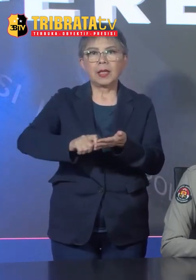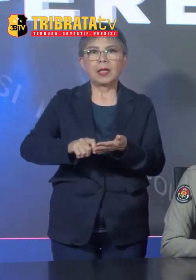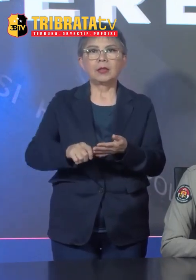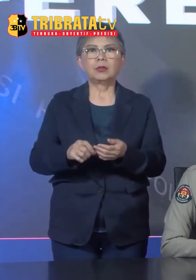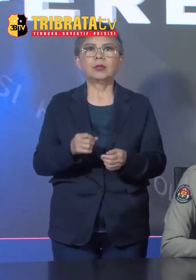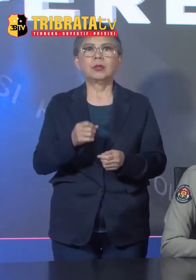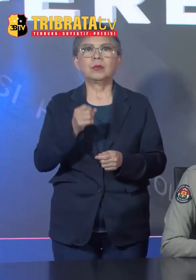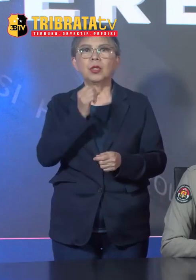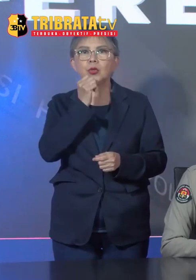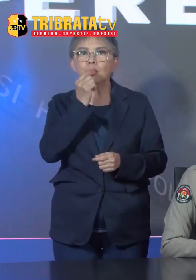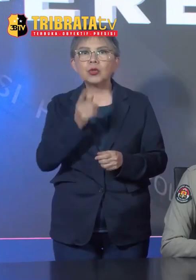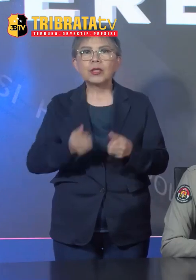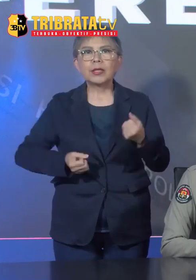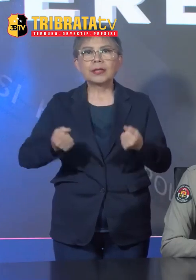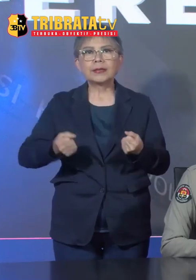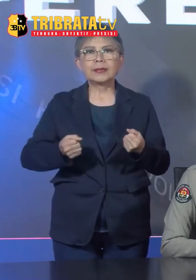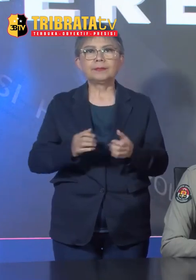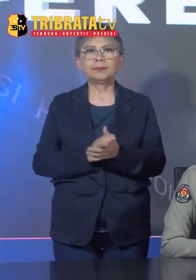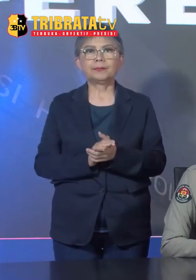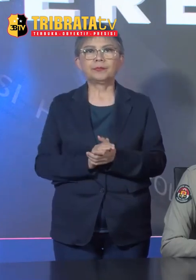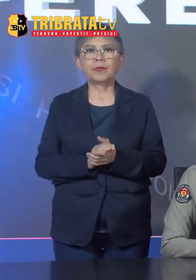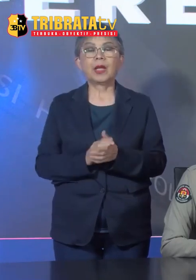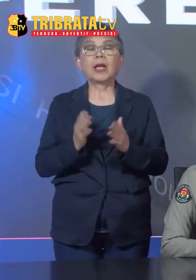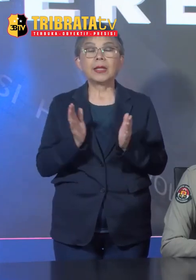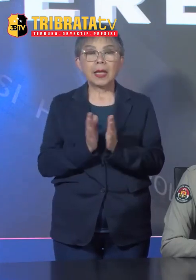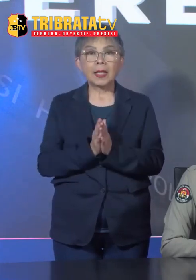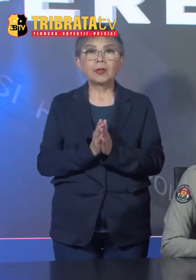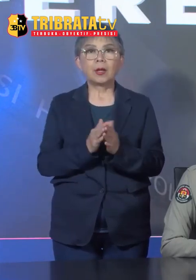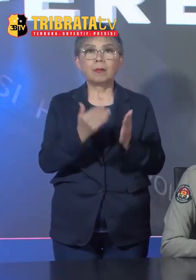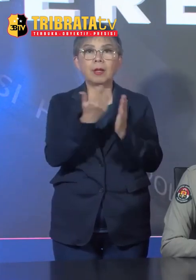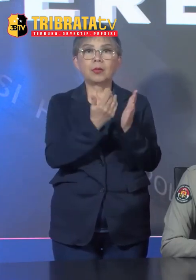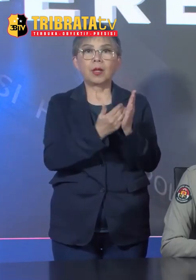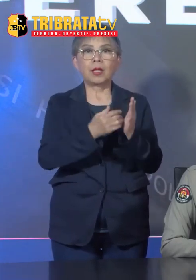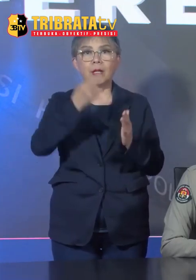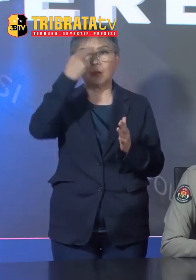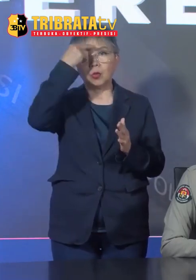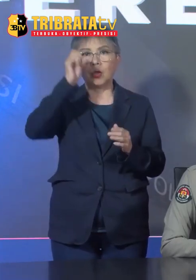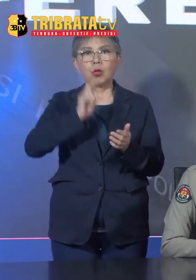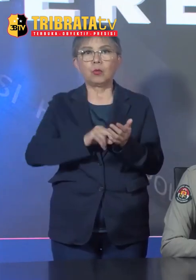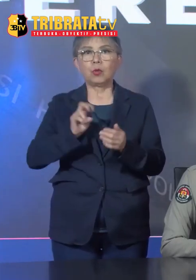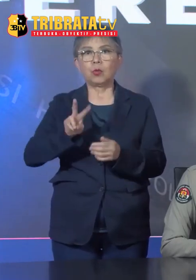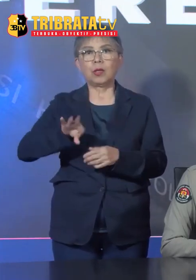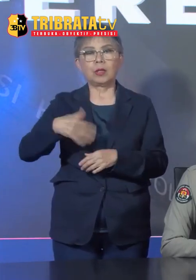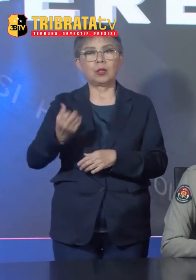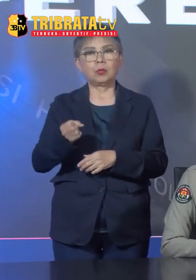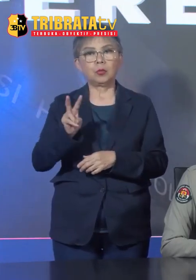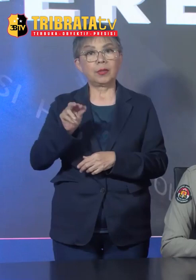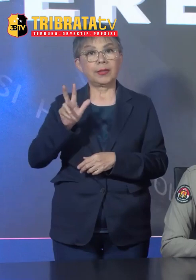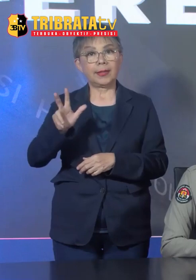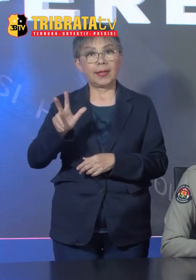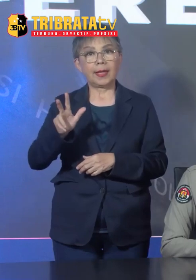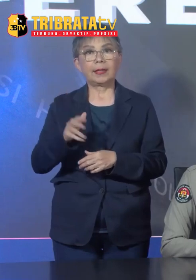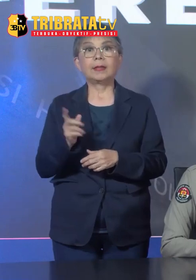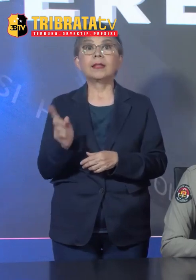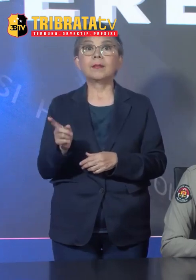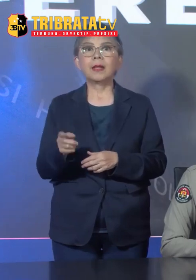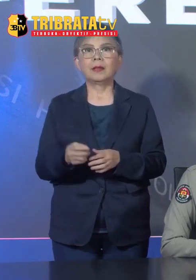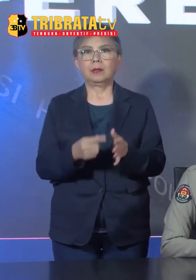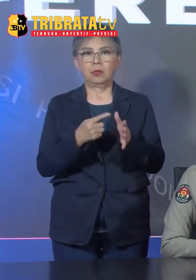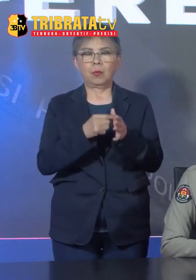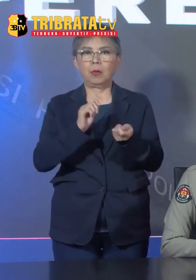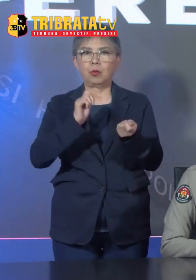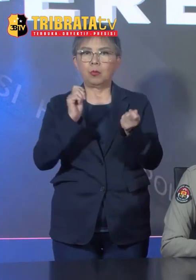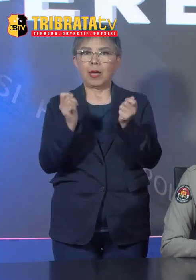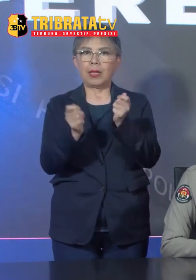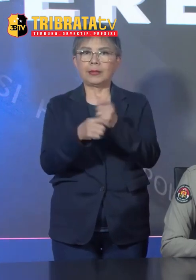penandaan Surat Izin Mengemudi serta dalam peraturan kepolisian nomor 2 tahun 2023 tentang